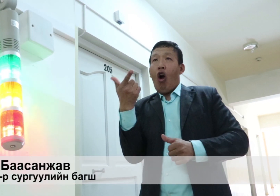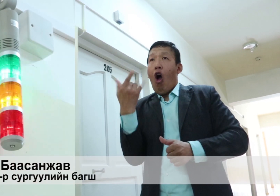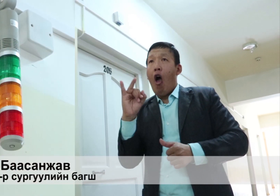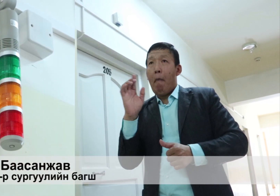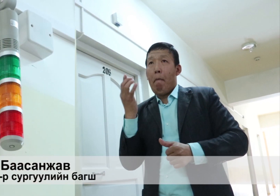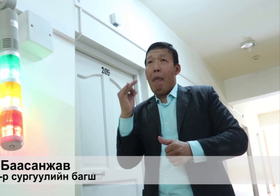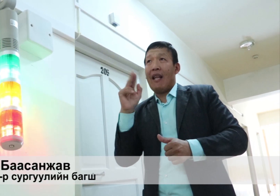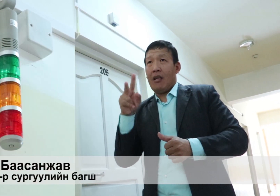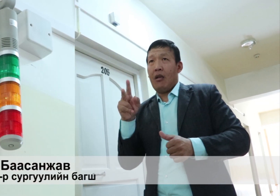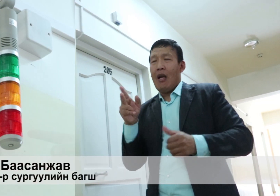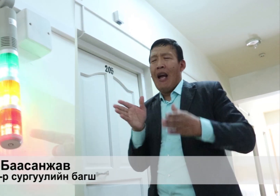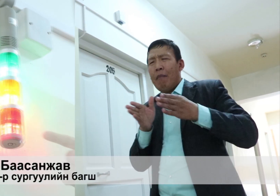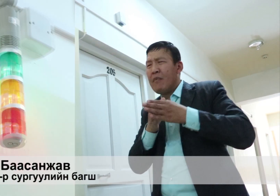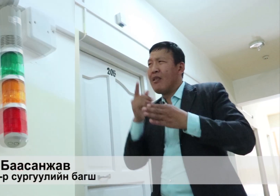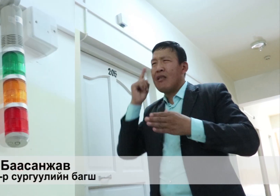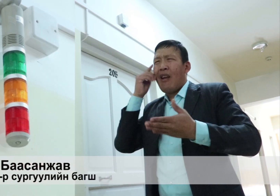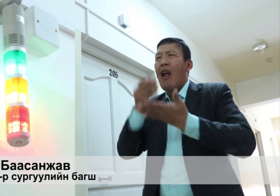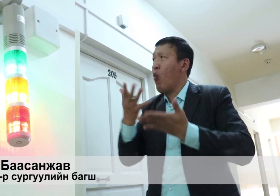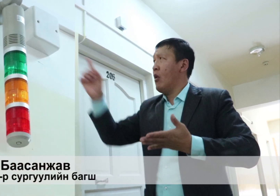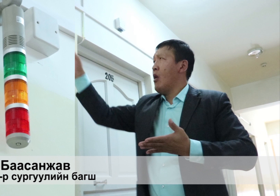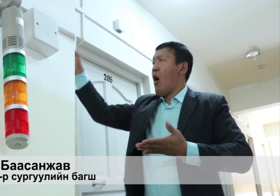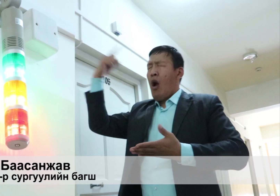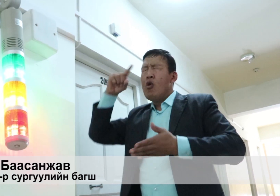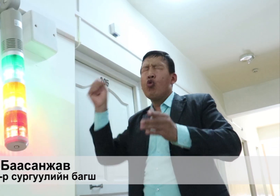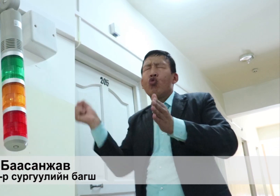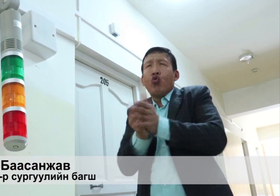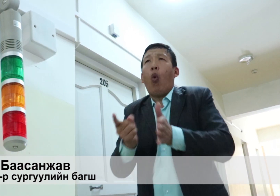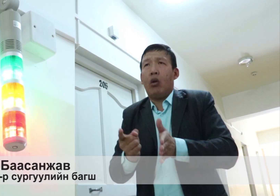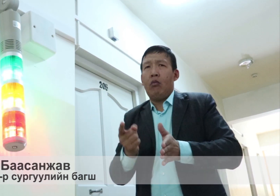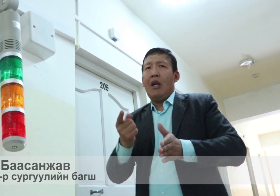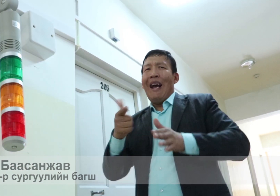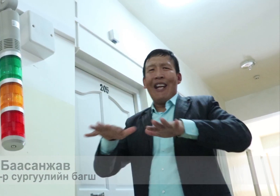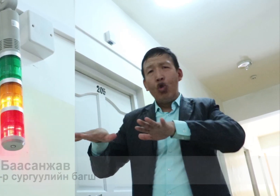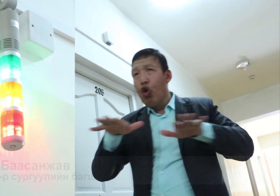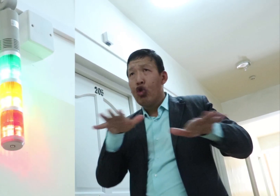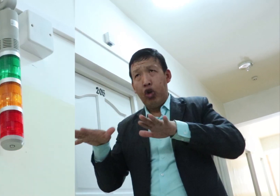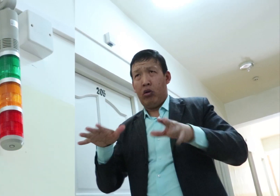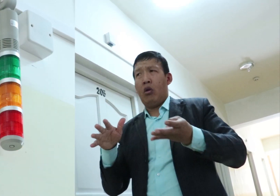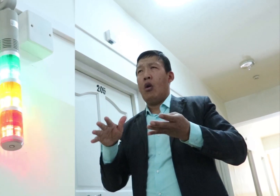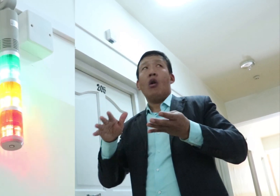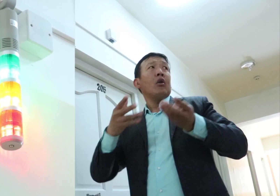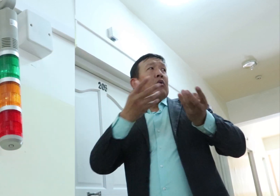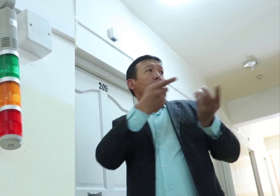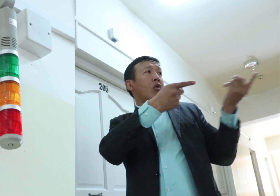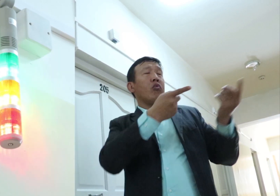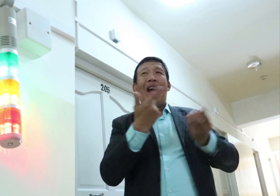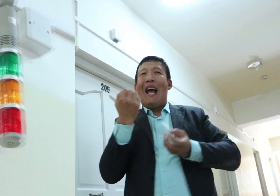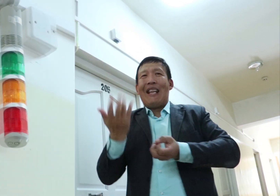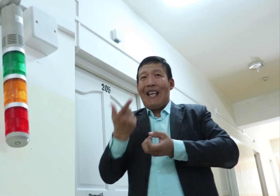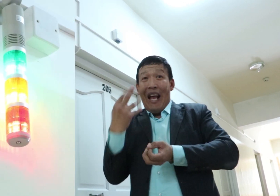одоо багш нар одоо хүмүүсээр бид нар ярилцаад эн улаан гэрэл өрдөөсөө чухал хамгийн чухал гэрэл онцгой байдлын гэрэл юм а. Гамшиг ослын үйл хэрэглэх